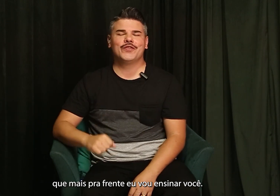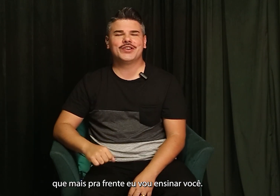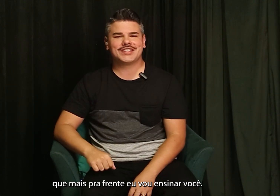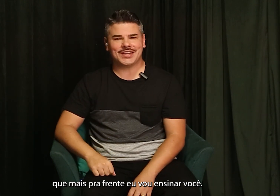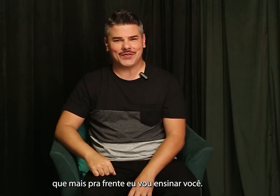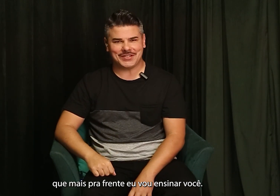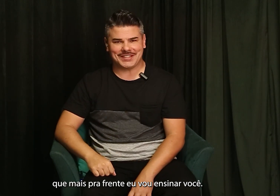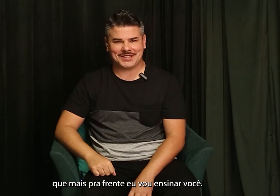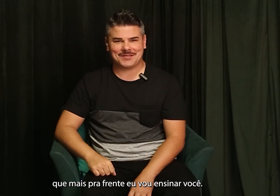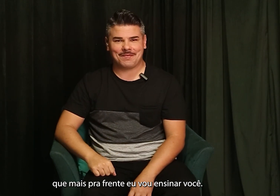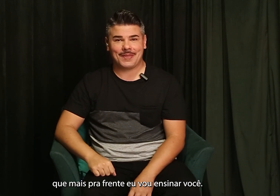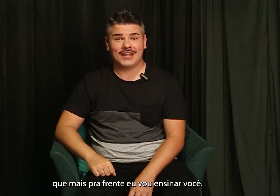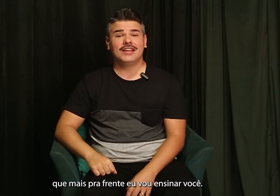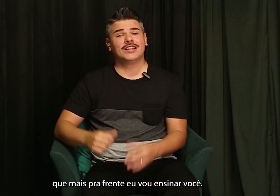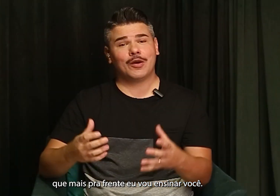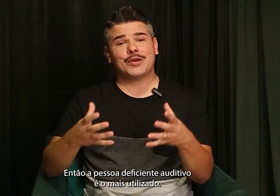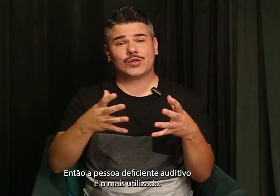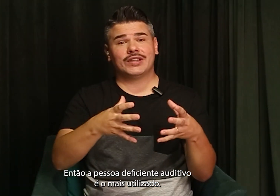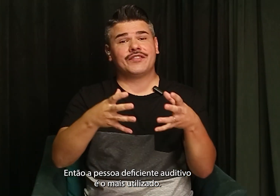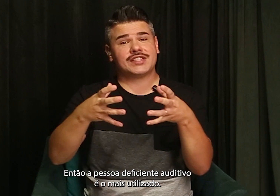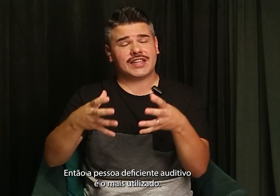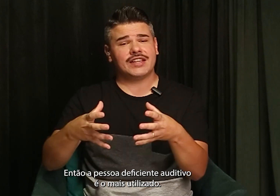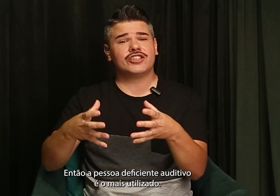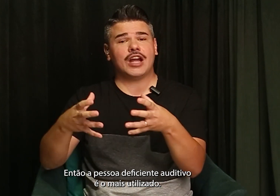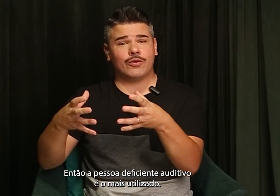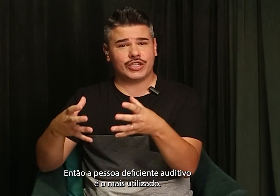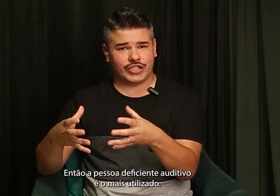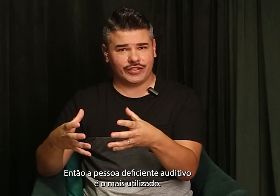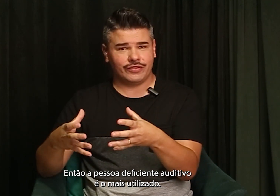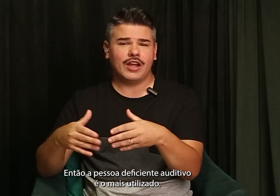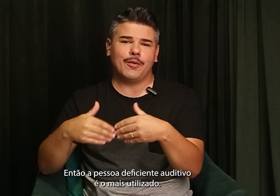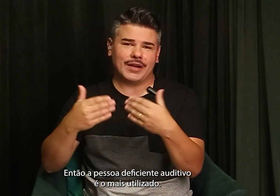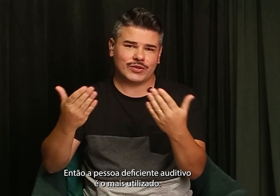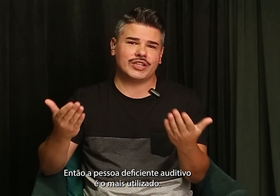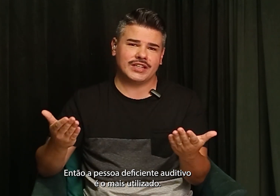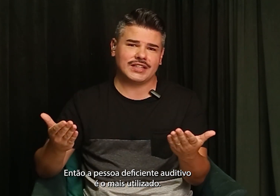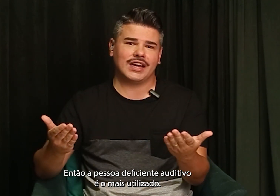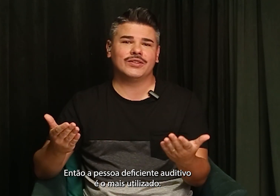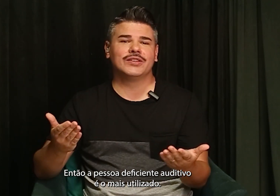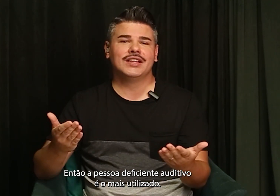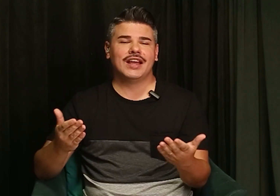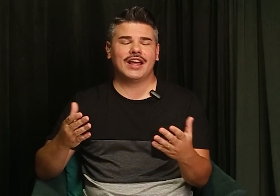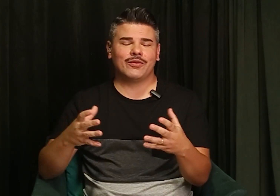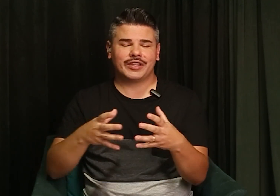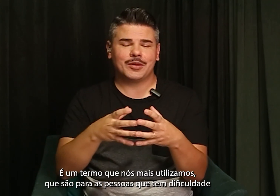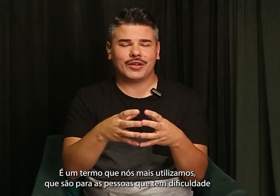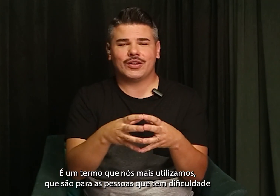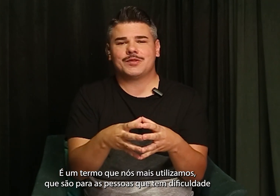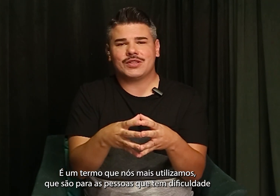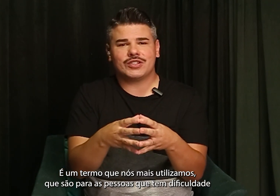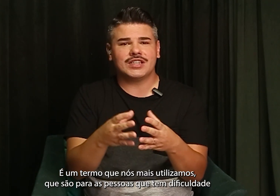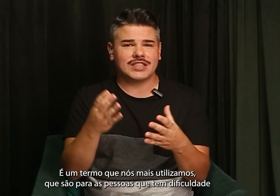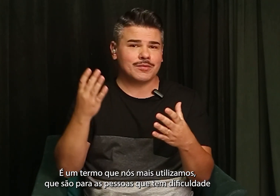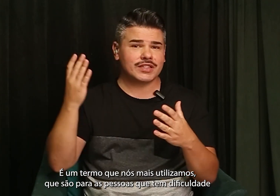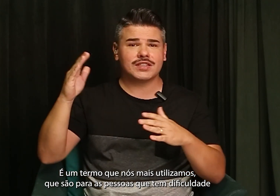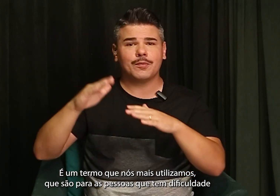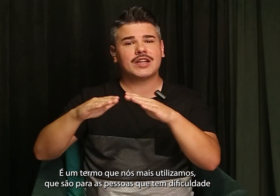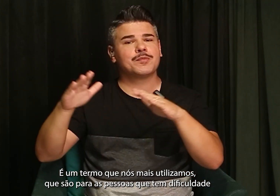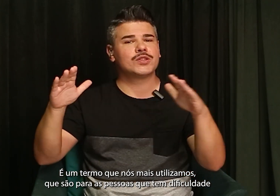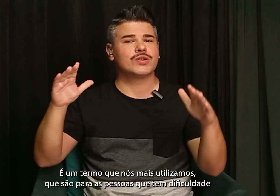eu vou ensinar vocês. Então a pessoa deficiente auditivo é o mais utilizado. É um termo que nós mais utilizamos, que são para as